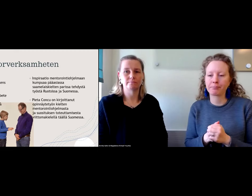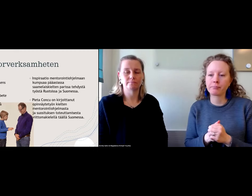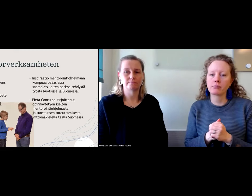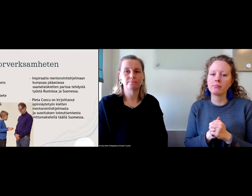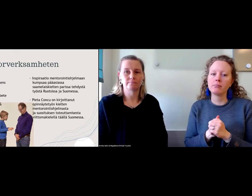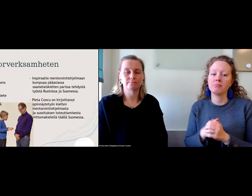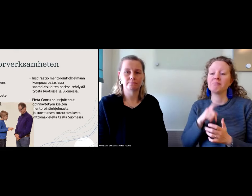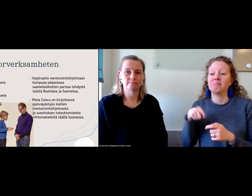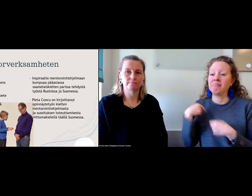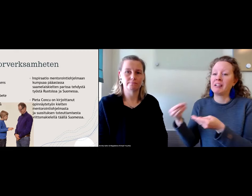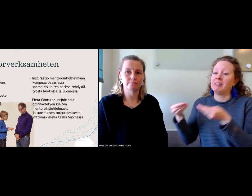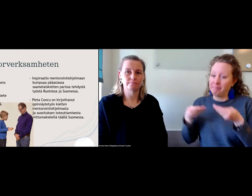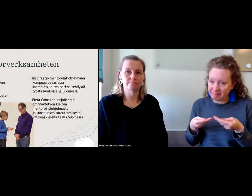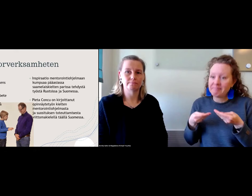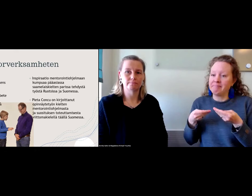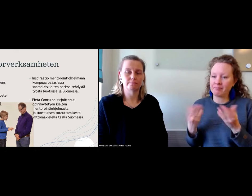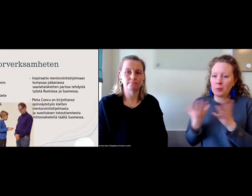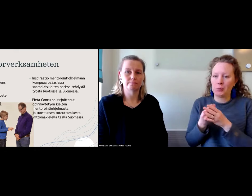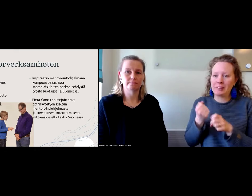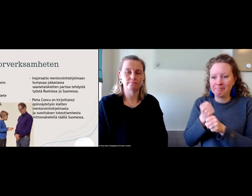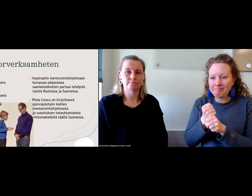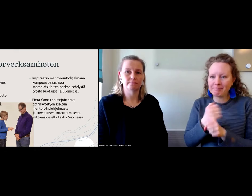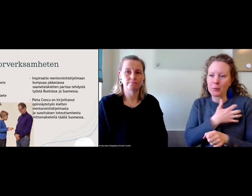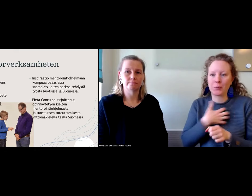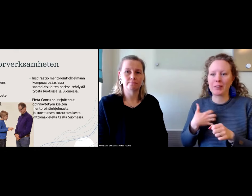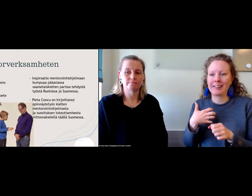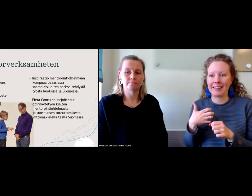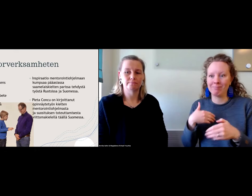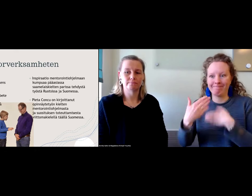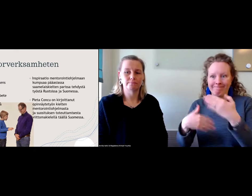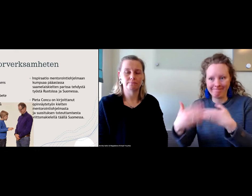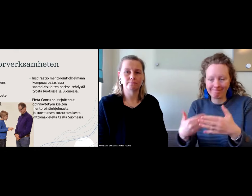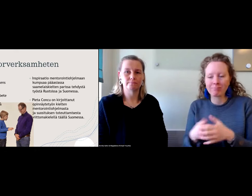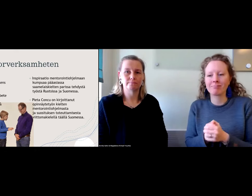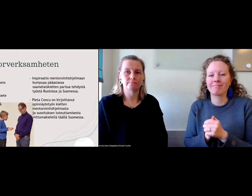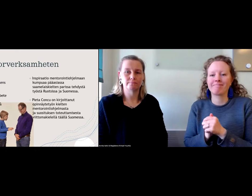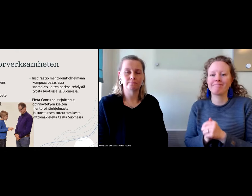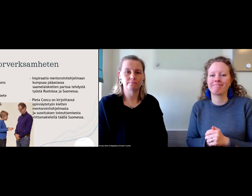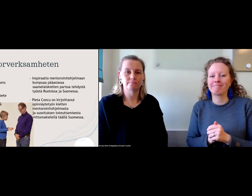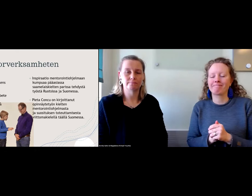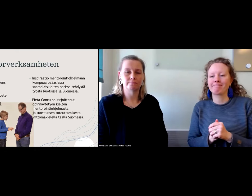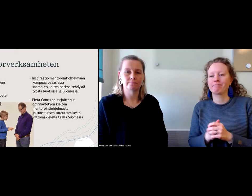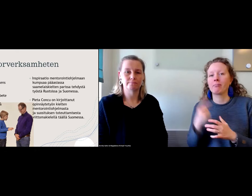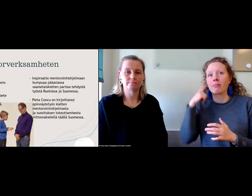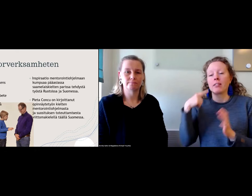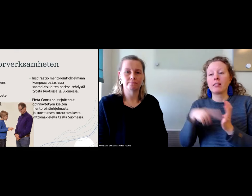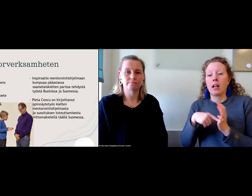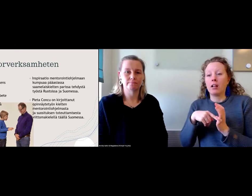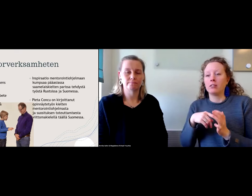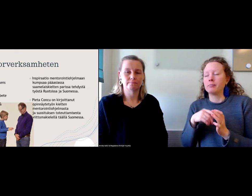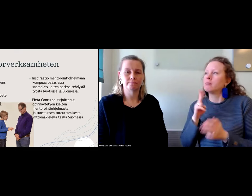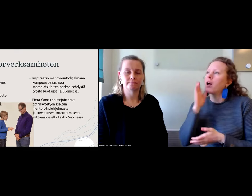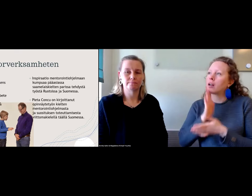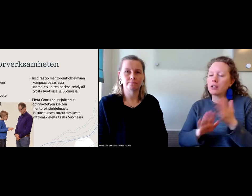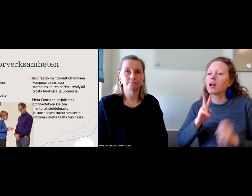että miten sen voitaisiin niin kuin soveltaa meille, eli viittomakieliselle, viittomakielten